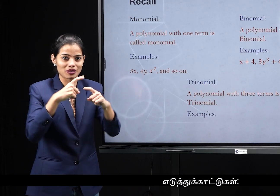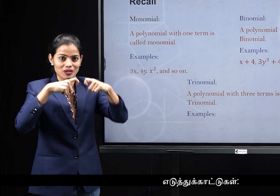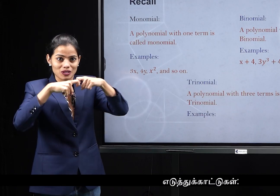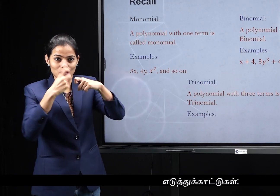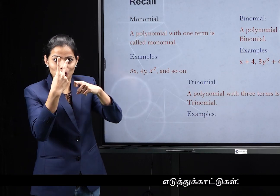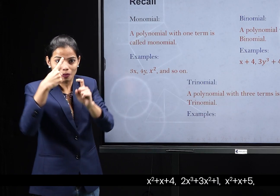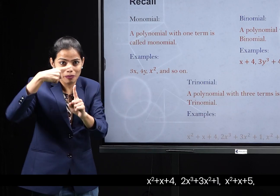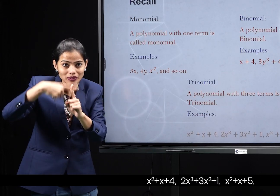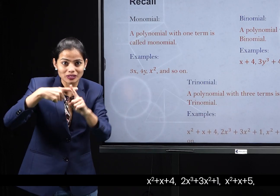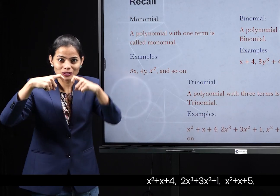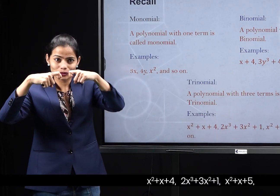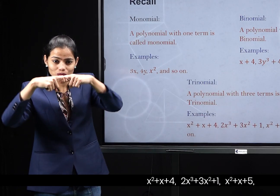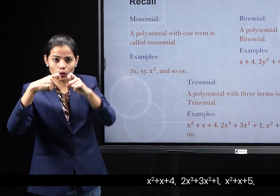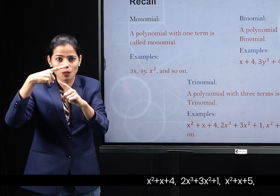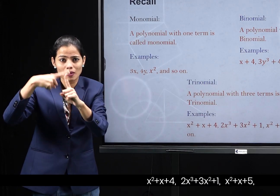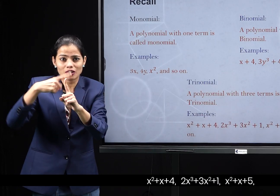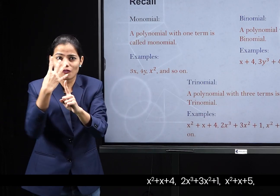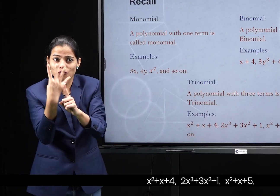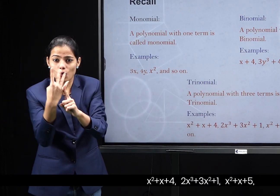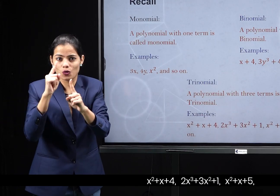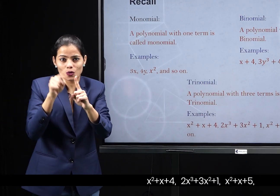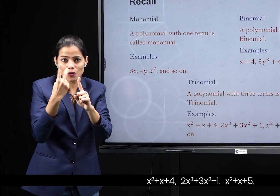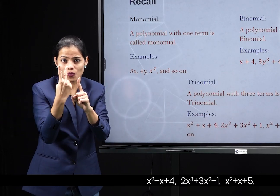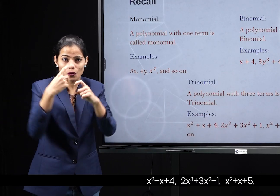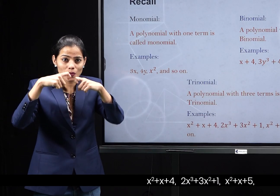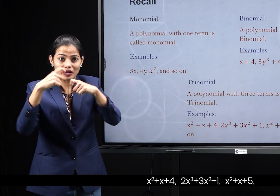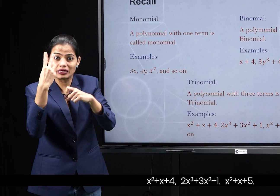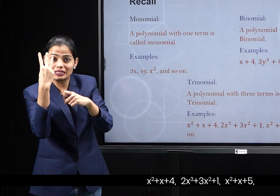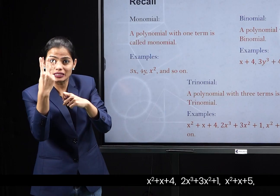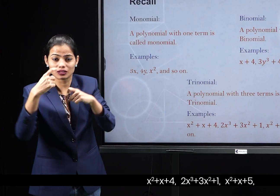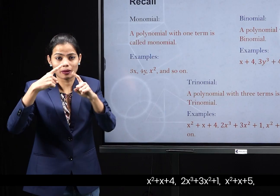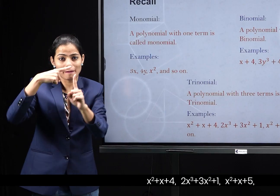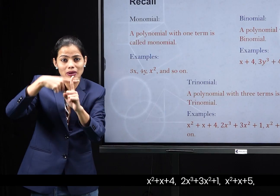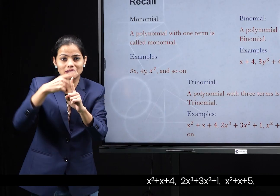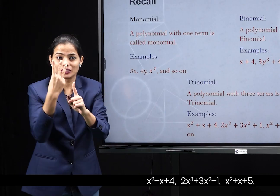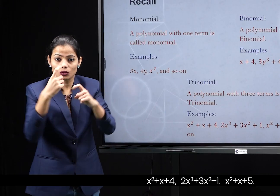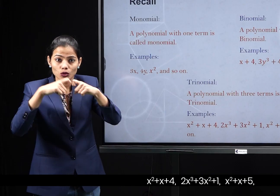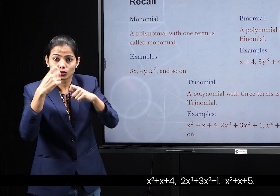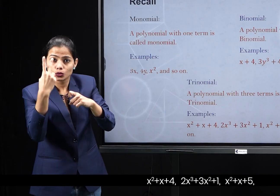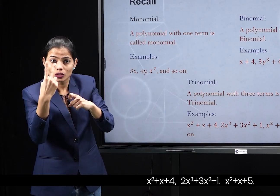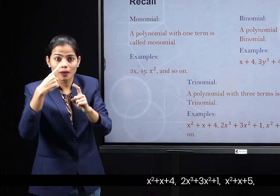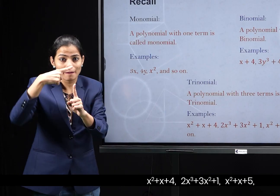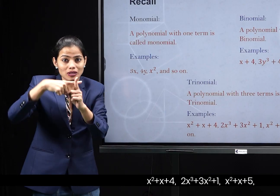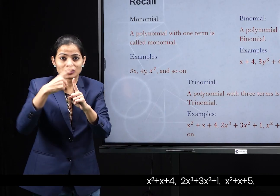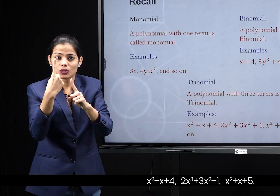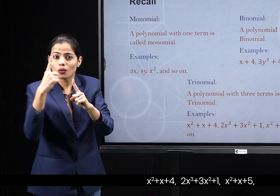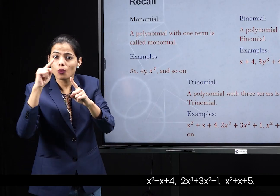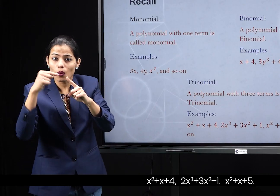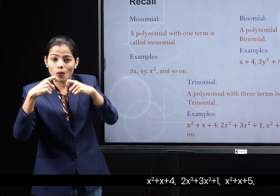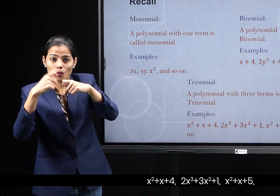எடுத்துக்காட்டுகள்: x மேலிலக்க 2 கூட்டல் x கூட்டல் 4, 2x மேலிலக்க 3 கூட்டல் 3x